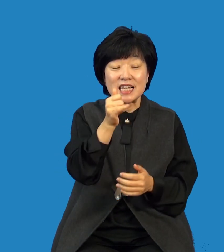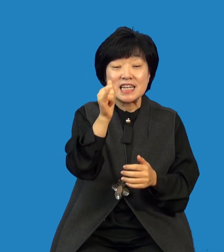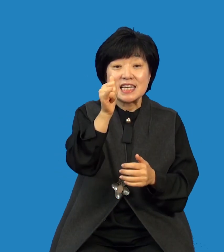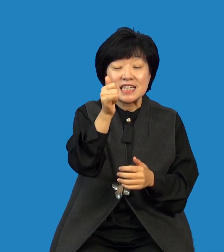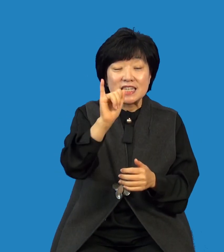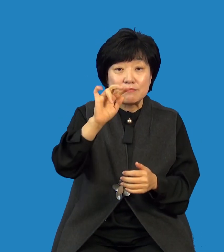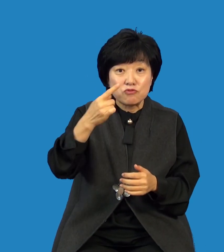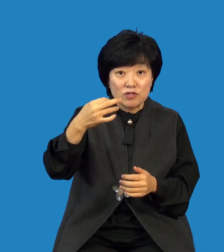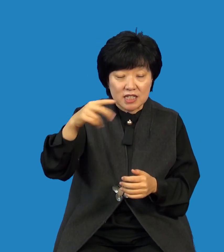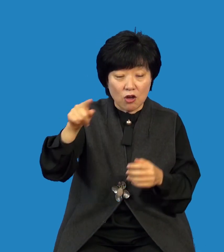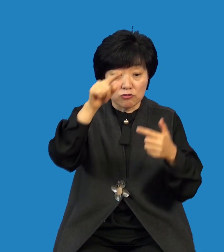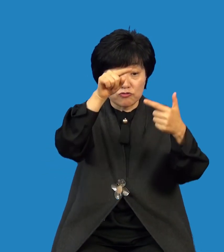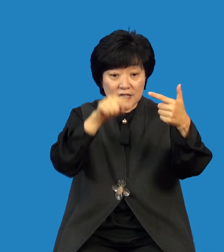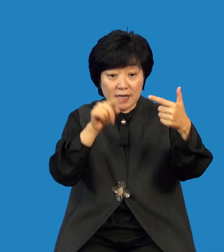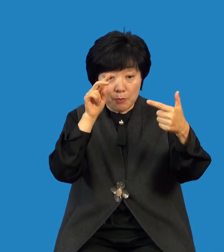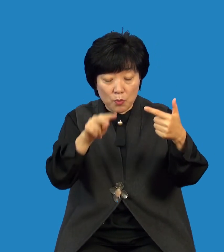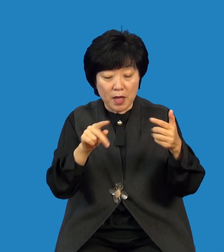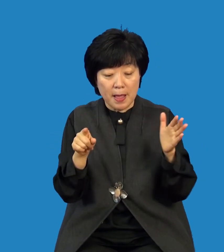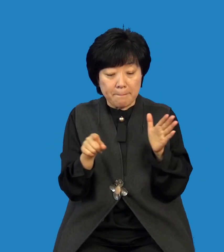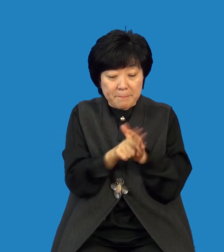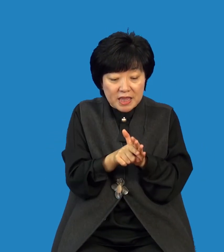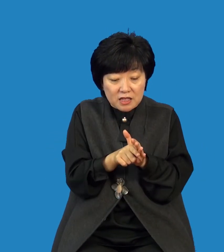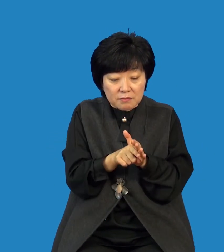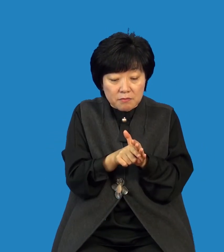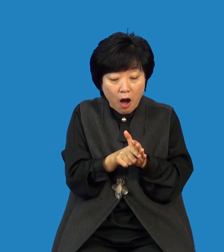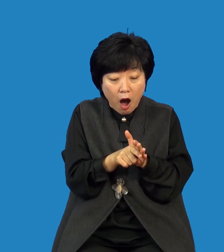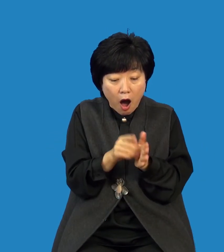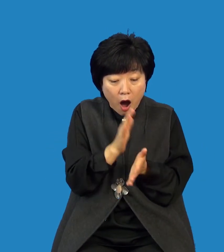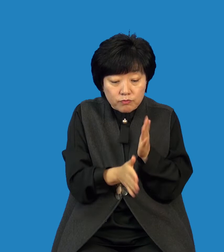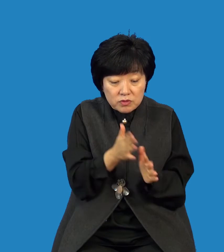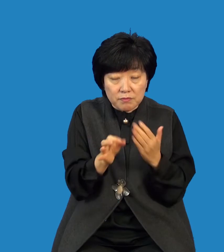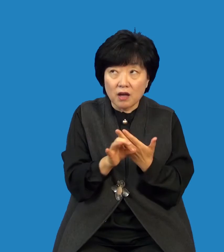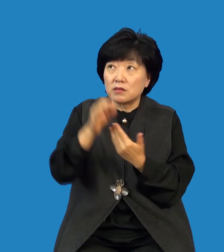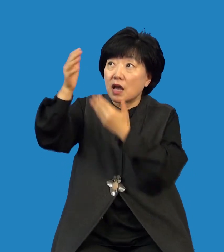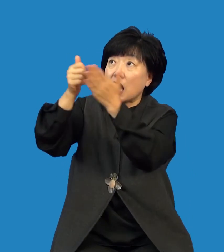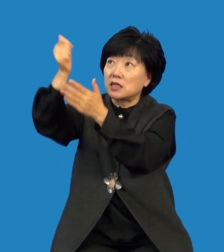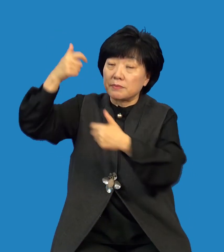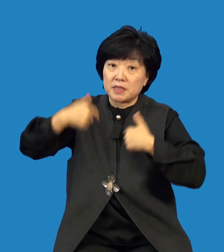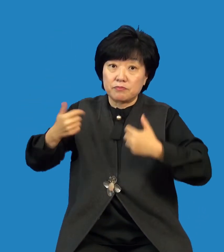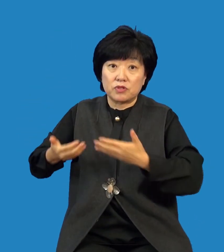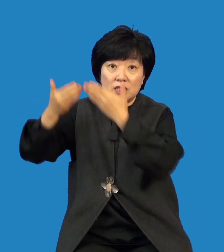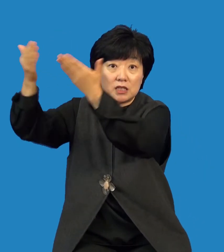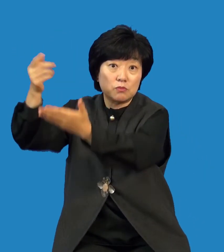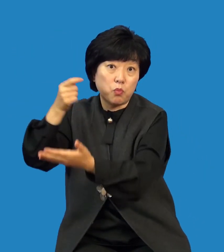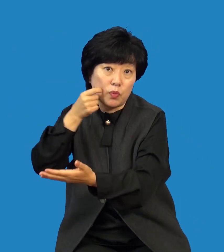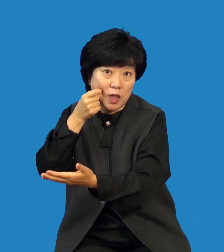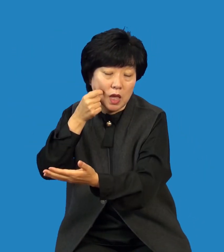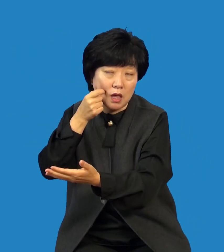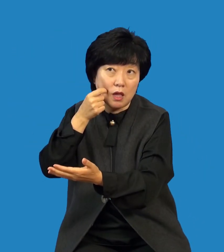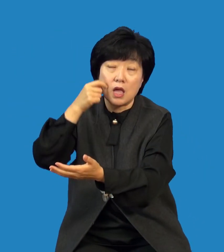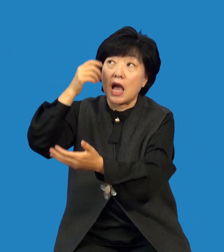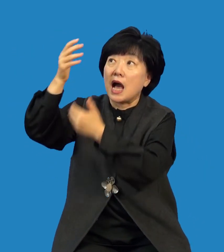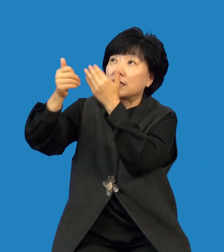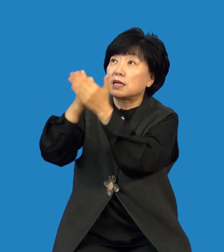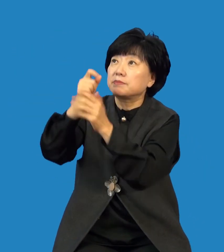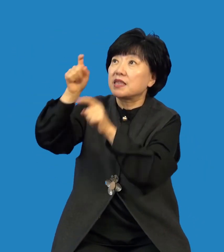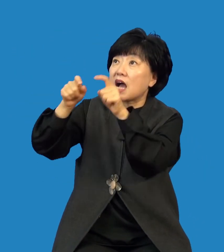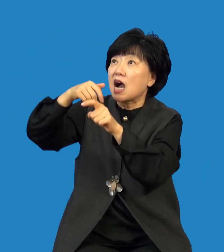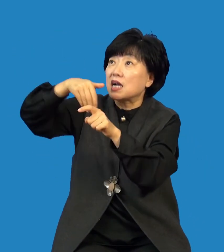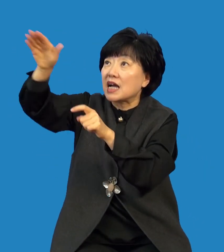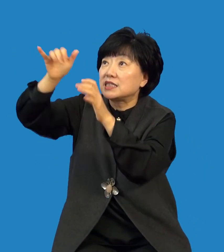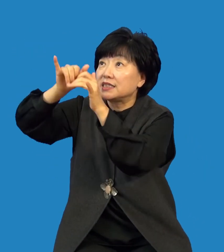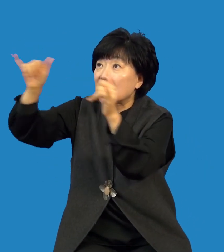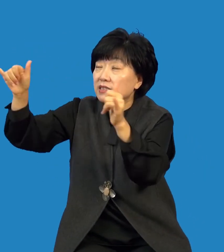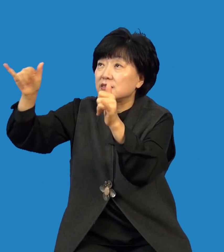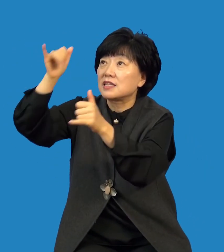믿음이 없이는 하나님을 기쁘시게 하지 못하나니 하나님께 나아가는 자는 반드시 그가 계신 것과 또한 그가 자기를 찾는 자들에게 상 주시는